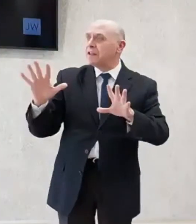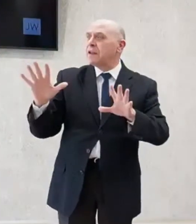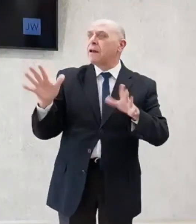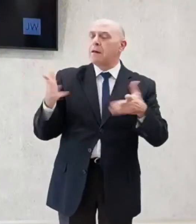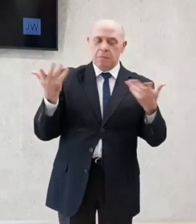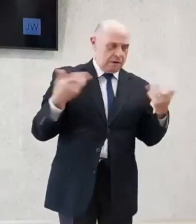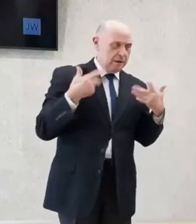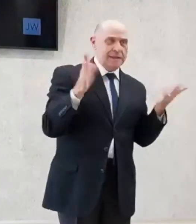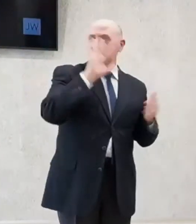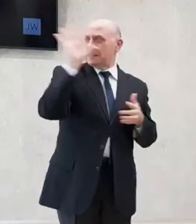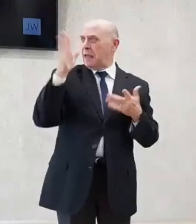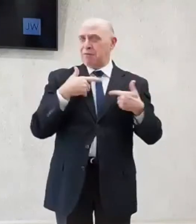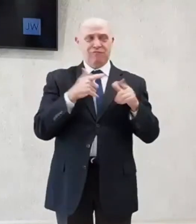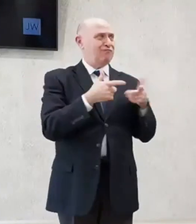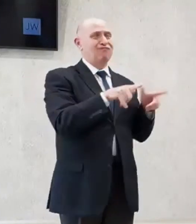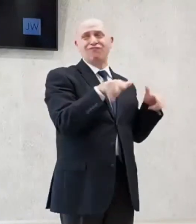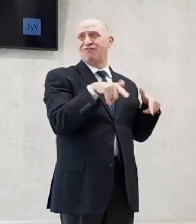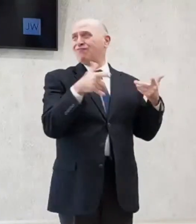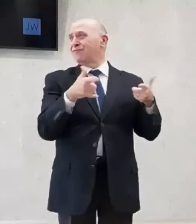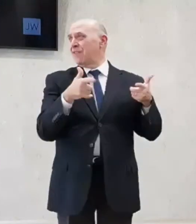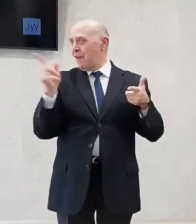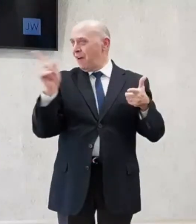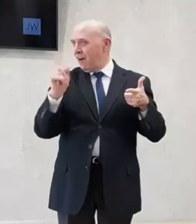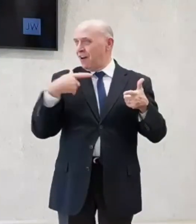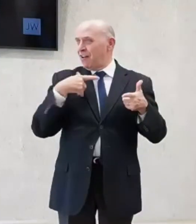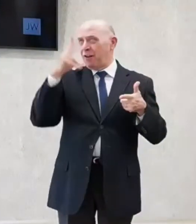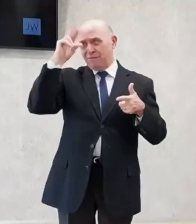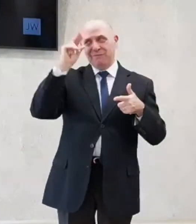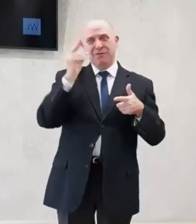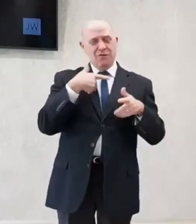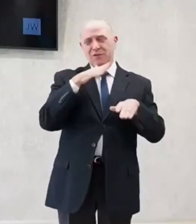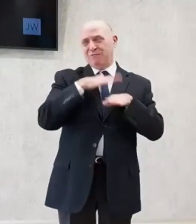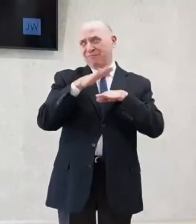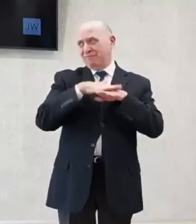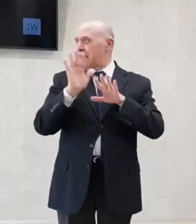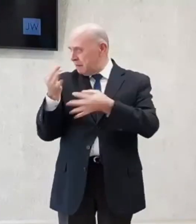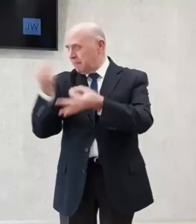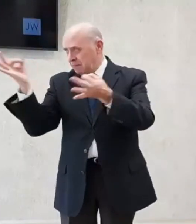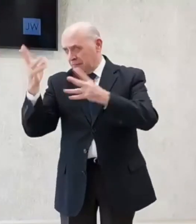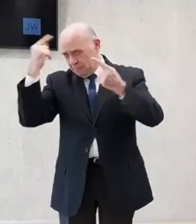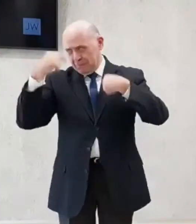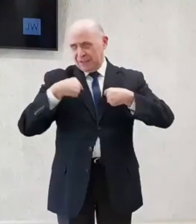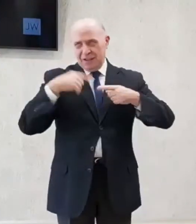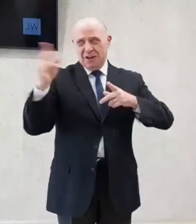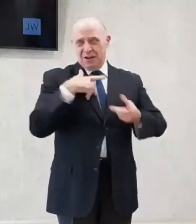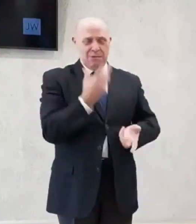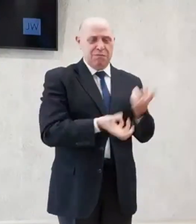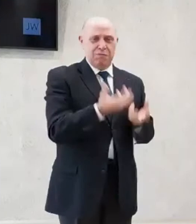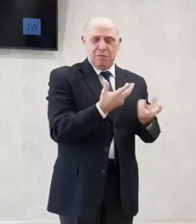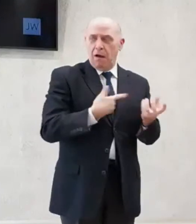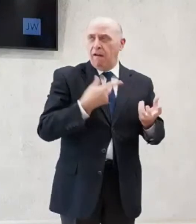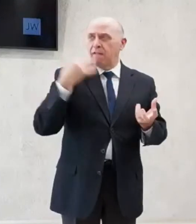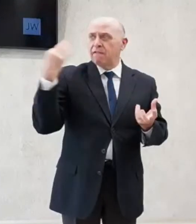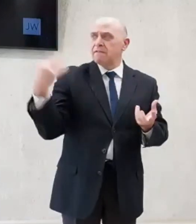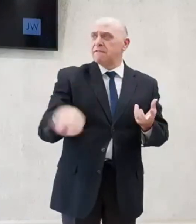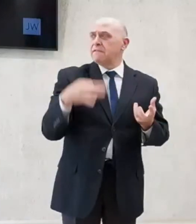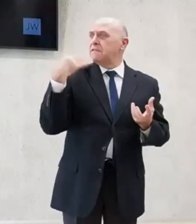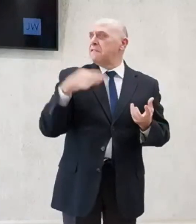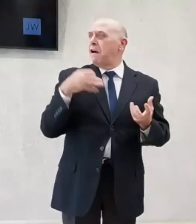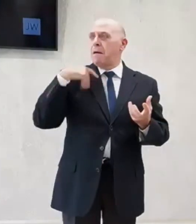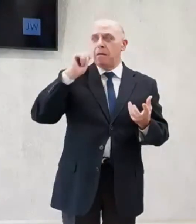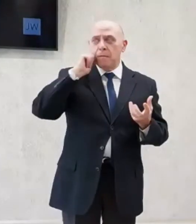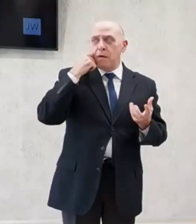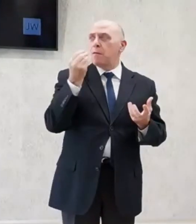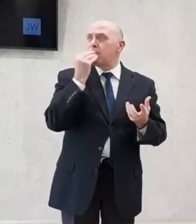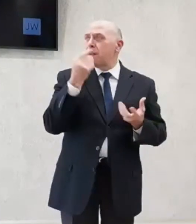Lina con le sue capacità con le sue conoscenze era capace di cucinare un delizioso pasto per